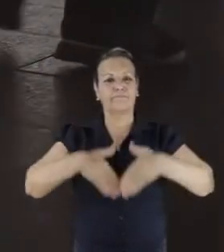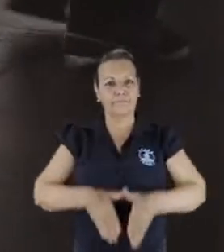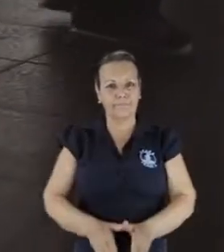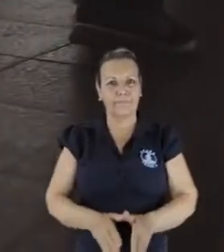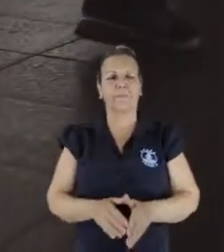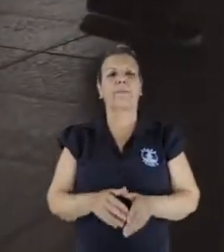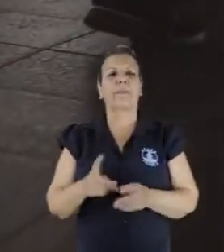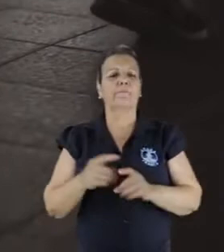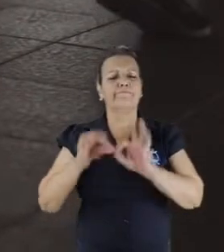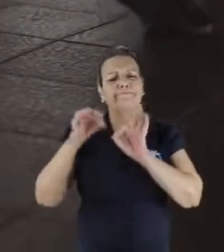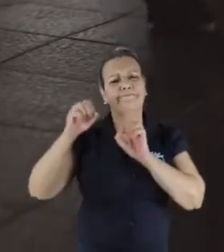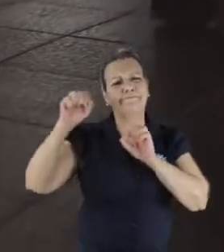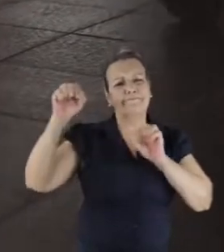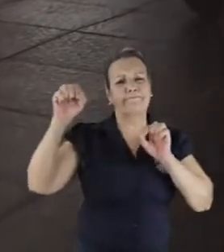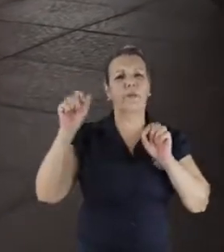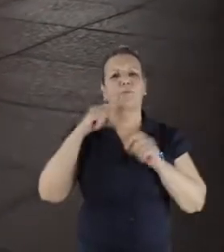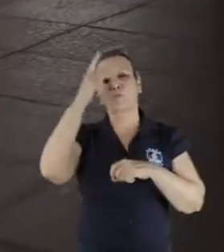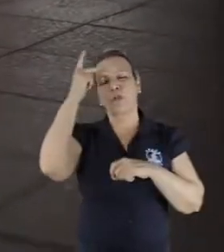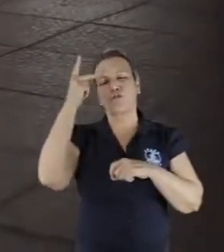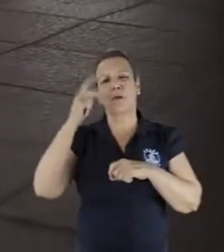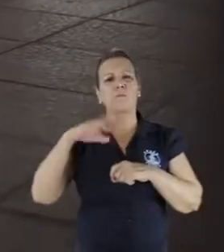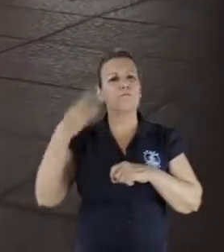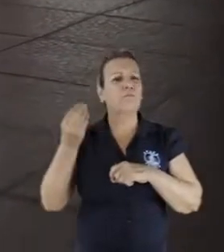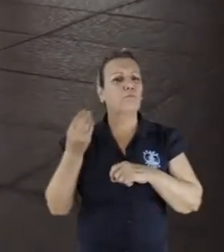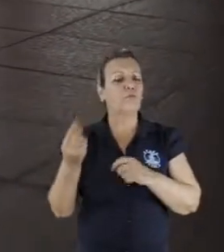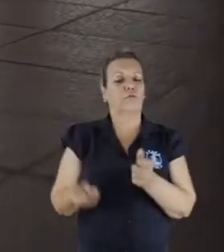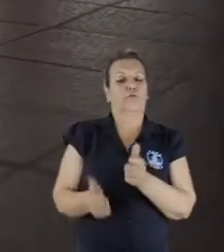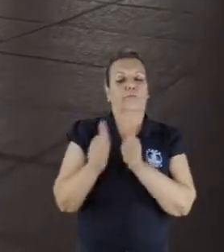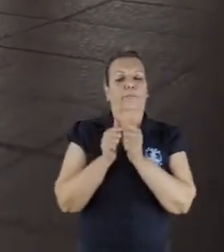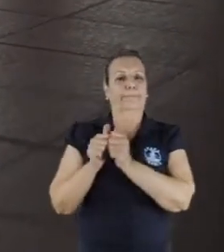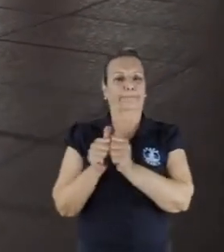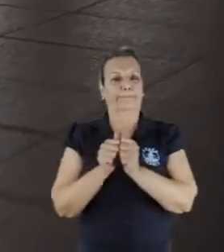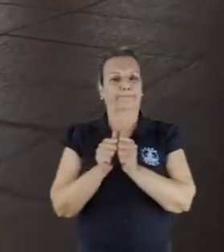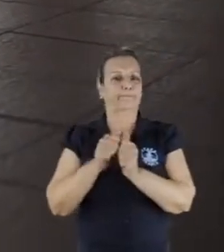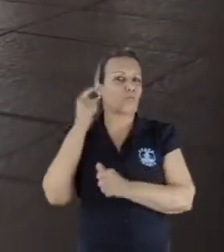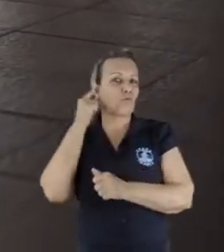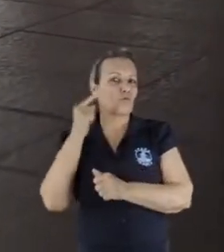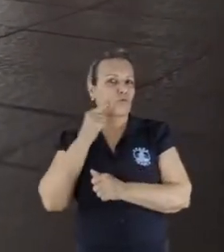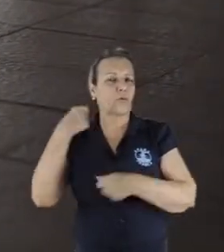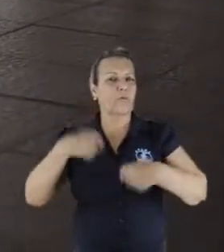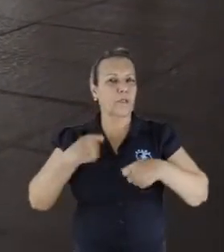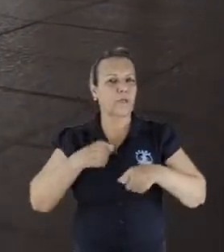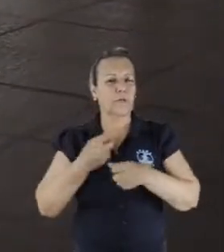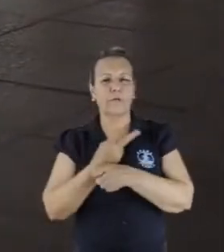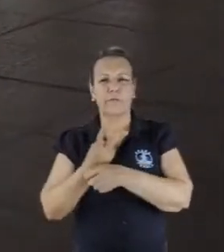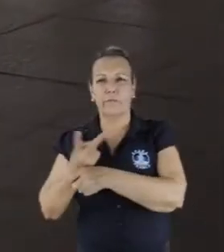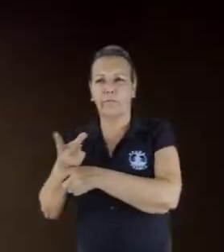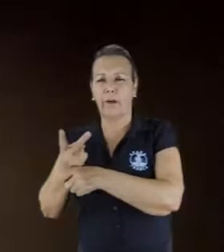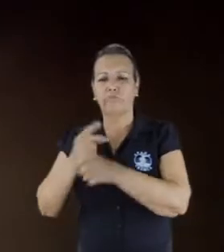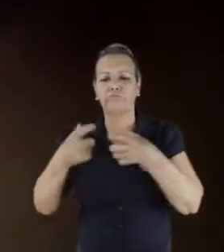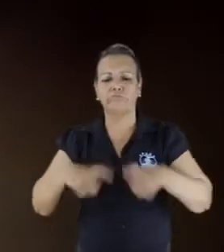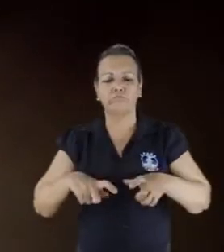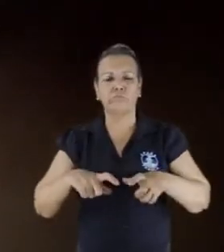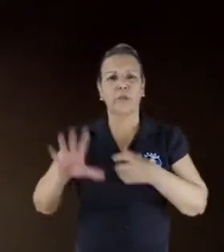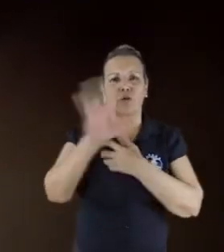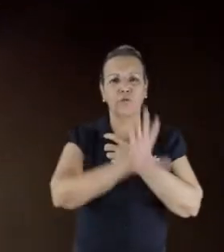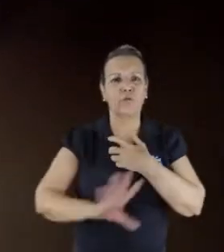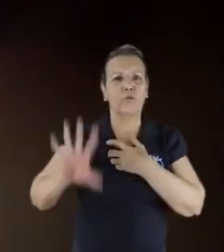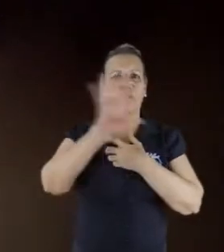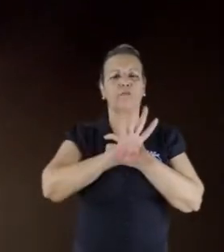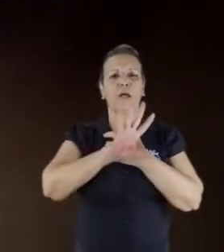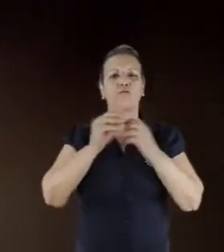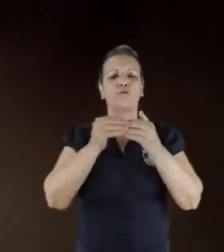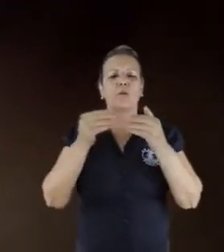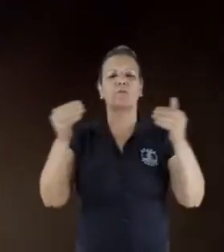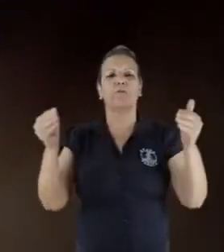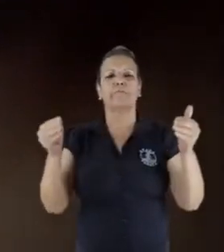marginalizados na própria sociedade em que nasceram, distantes de pessoas tão próximas e, assim, os surdos precisam buscar